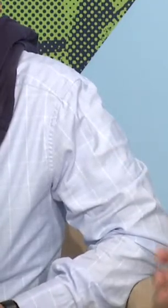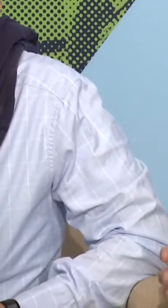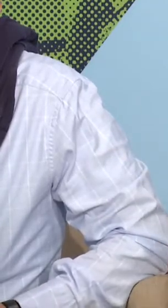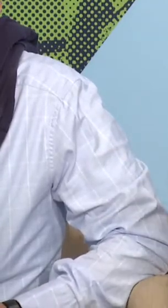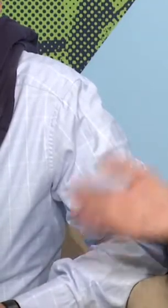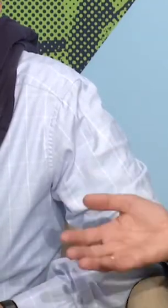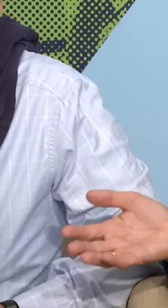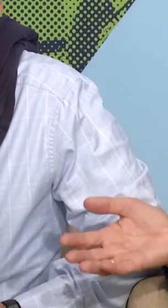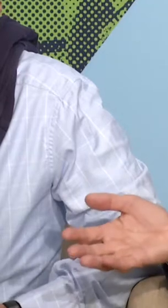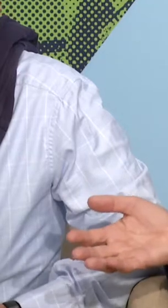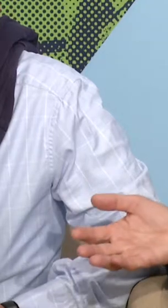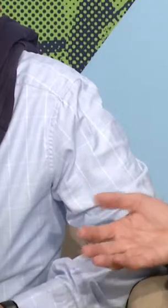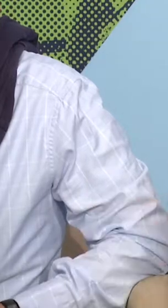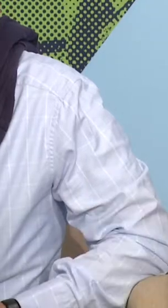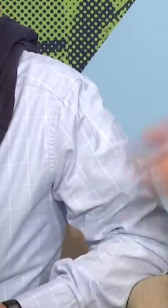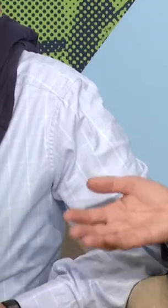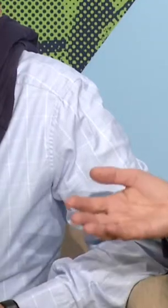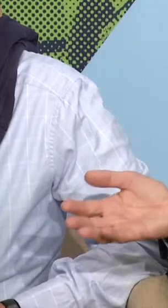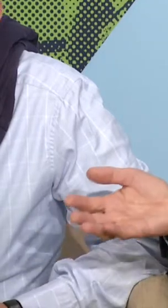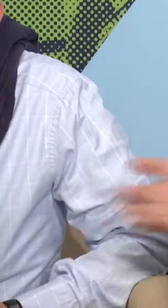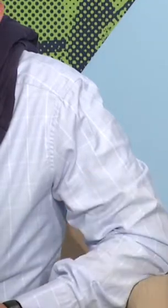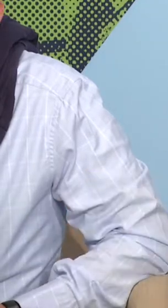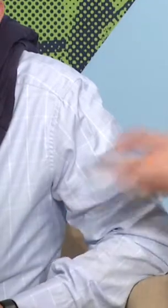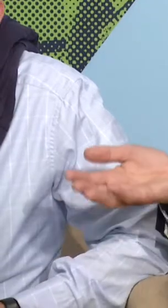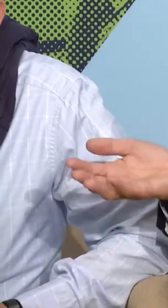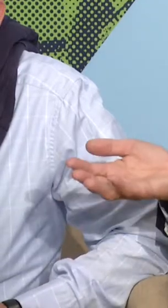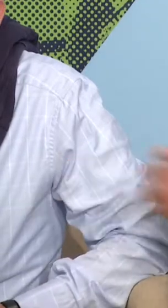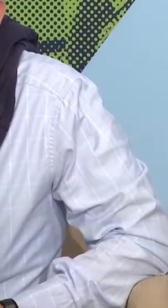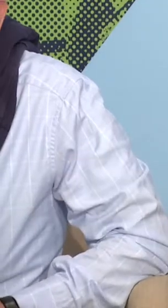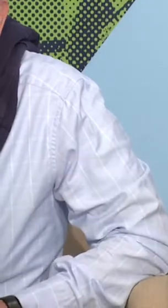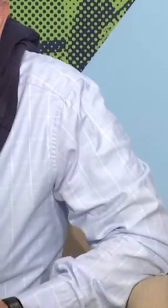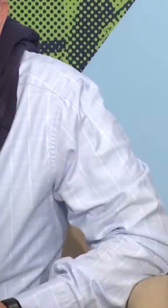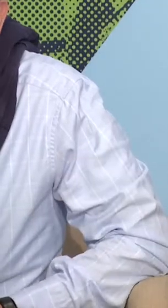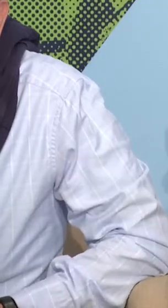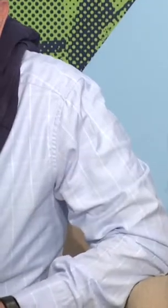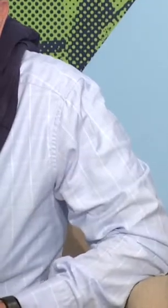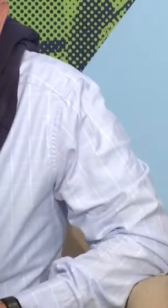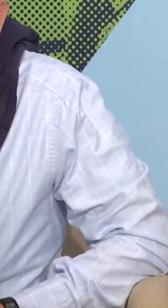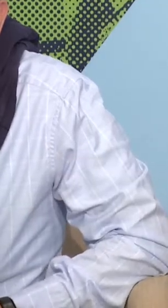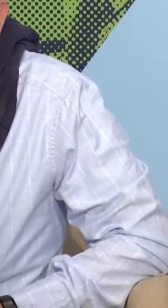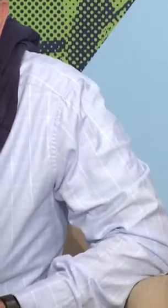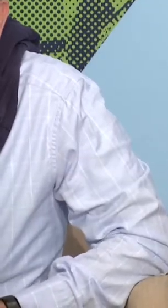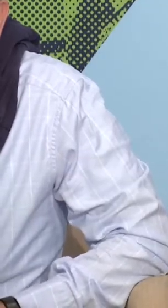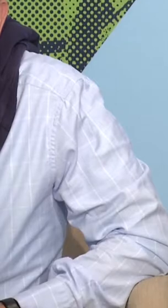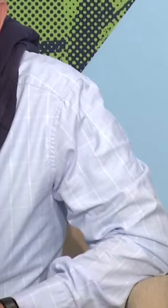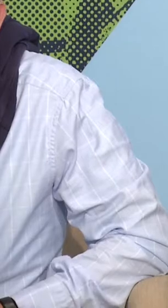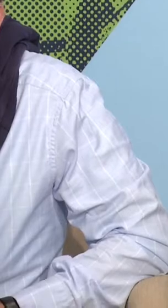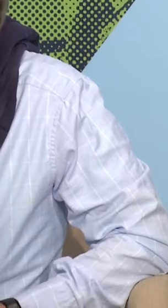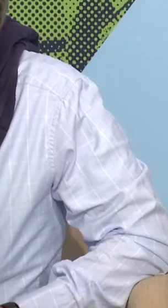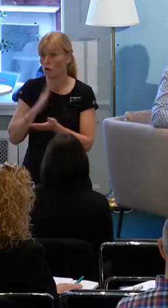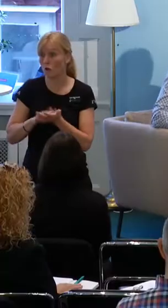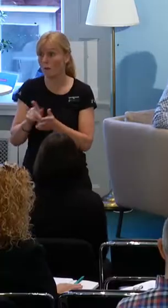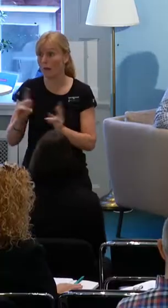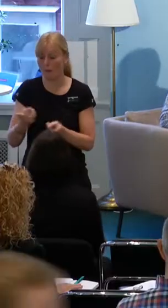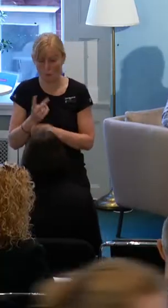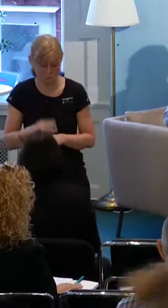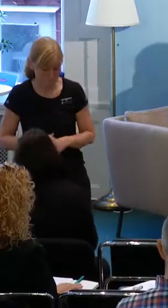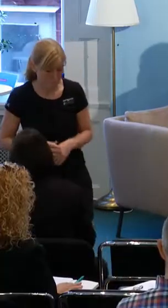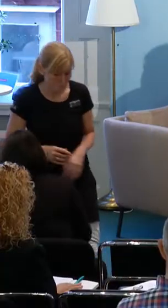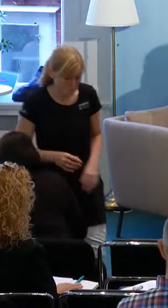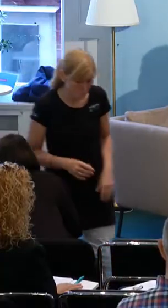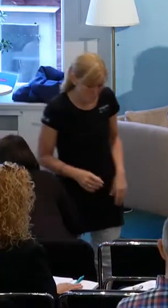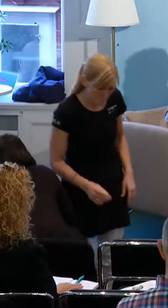det kan du använda var som helst. När du har lärt dig de här generella praktiska färdigheterna har du nytta av var du än jobbar. Ja. Ska vi se, har vi någon fråga ute i